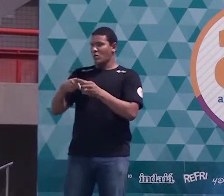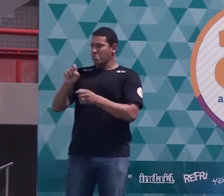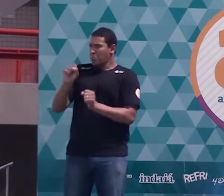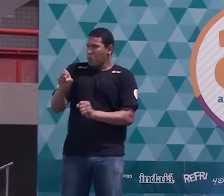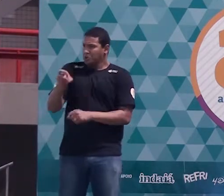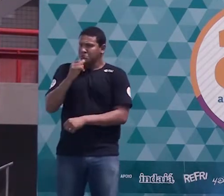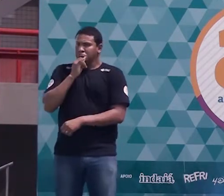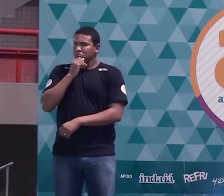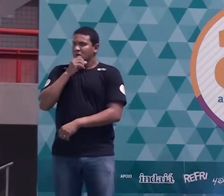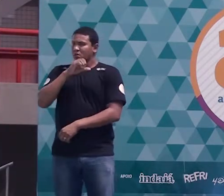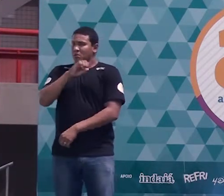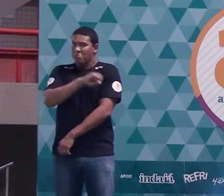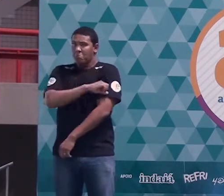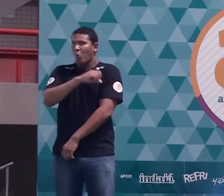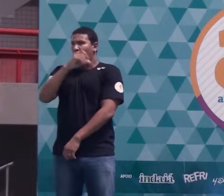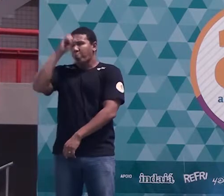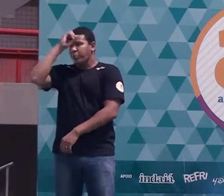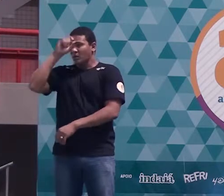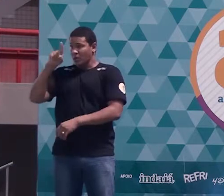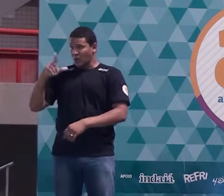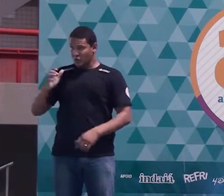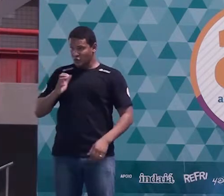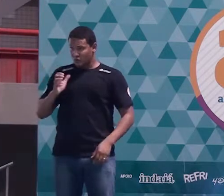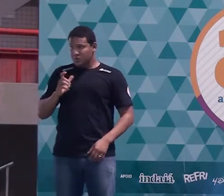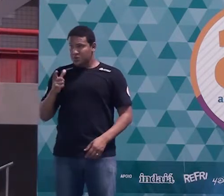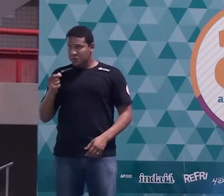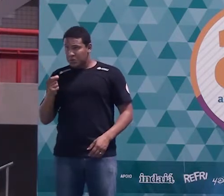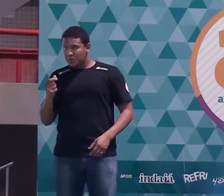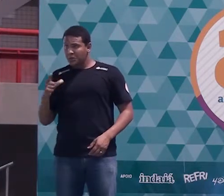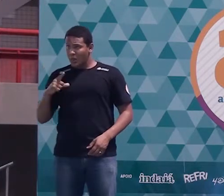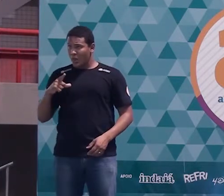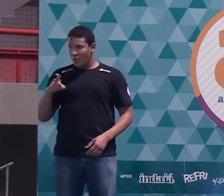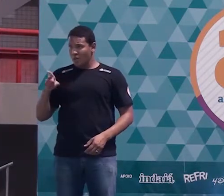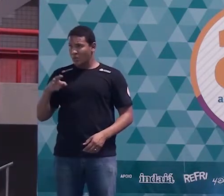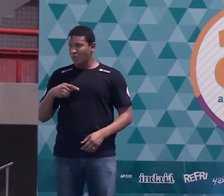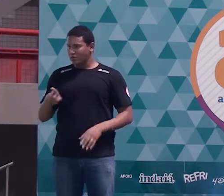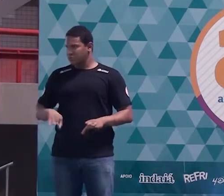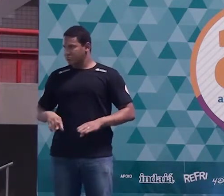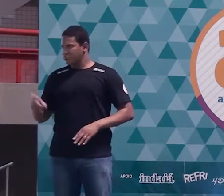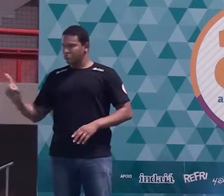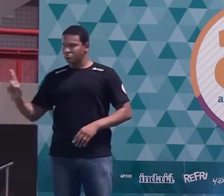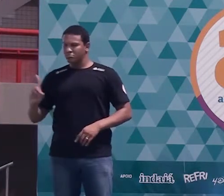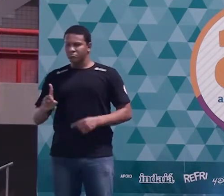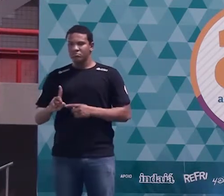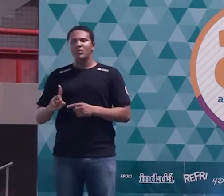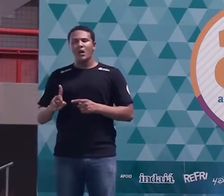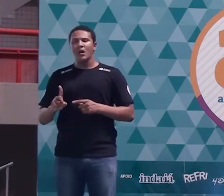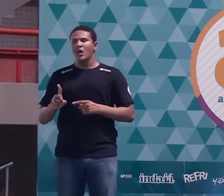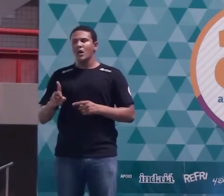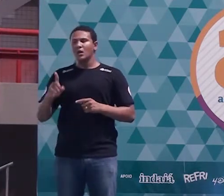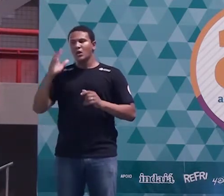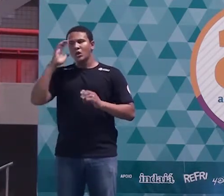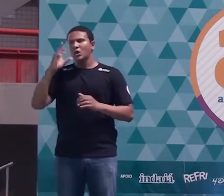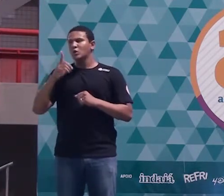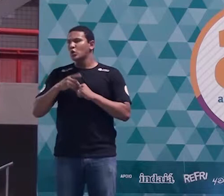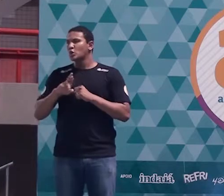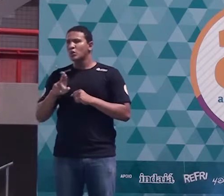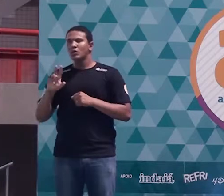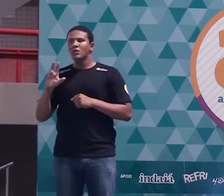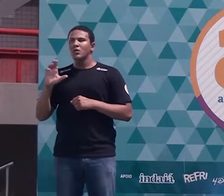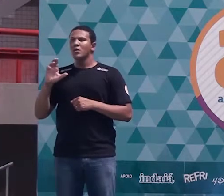analfabeto, mas se você tem dinheiro e você contrata uma pessoa para trabalhar na sua casa, ela lhe chama logo de doutor ou de